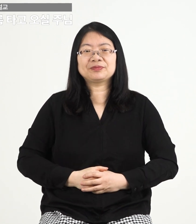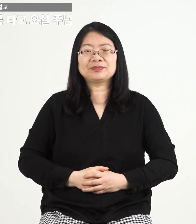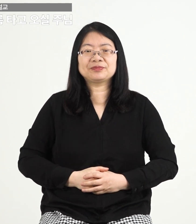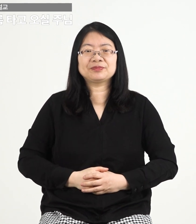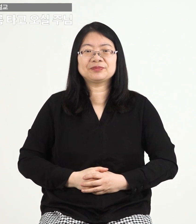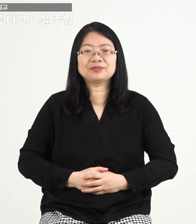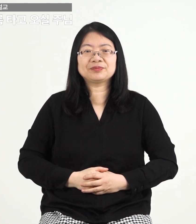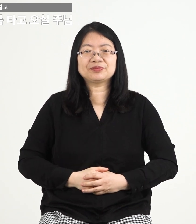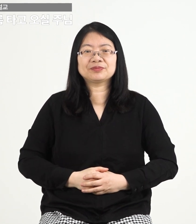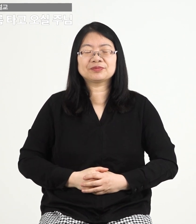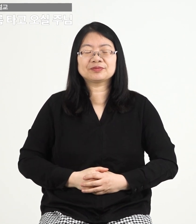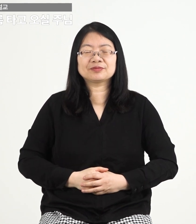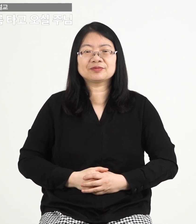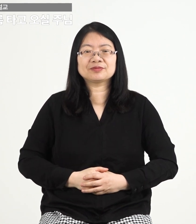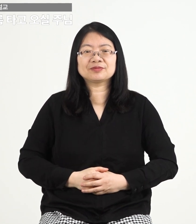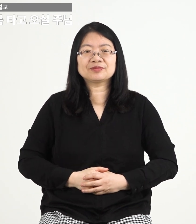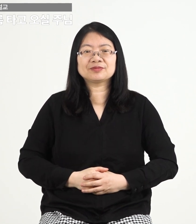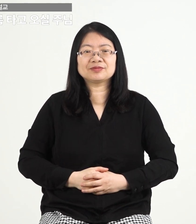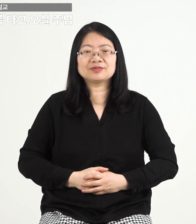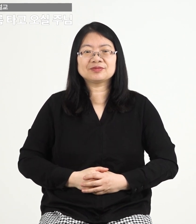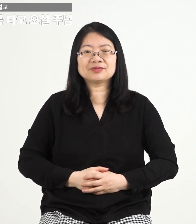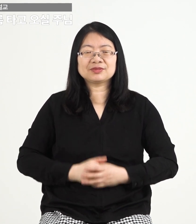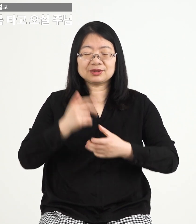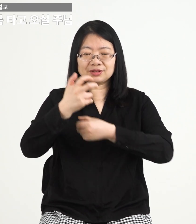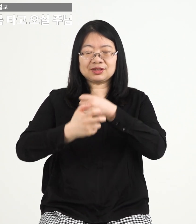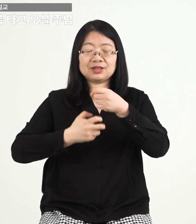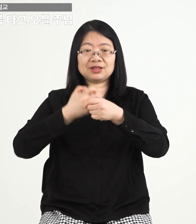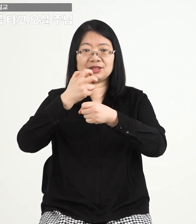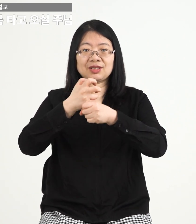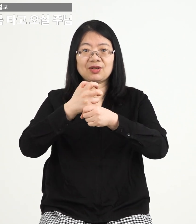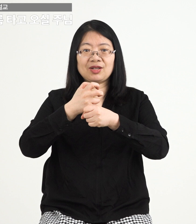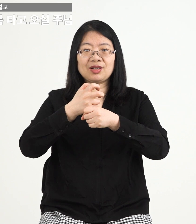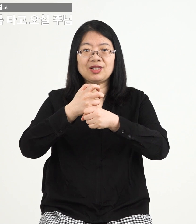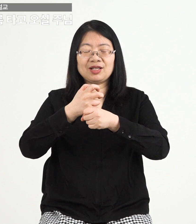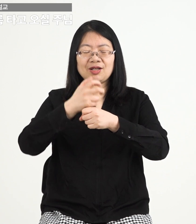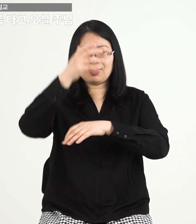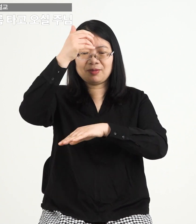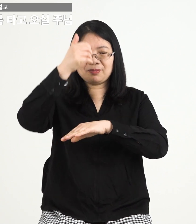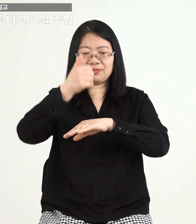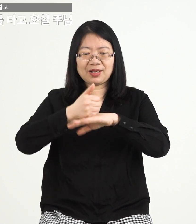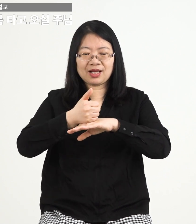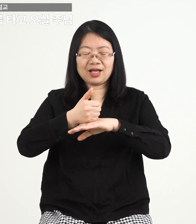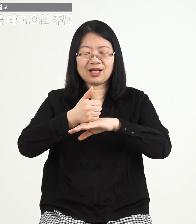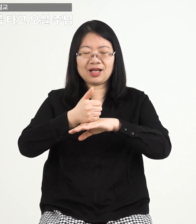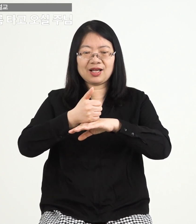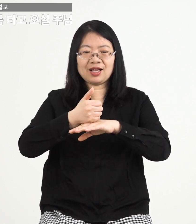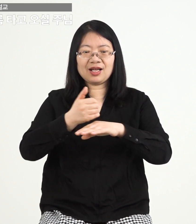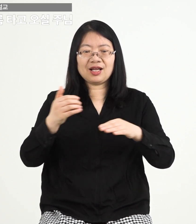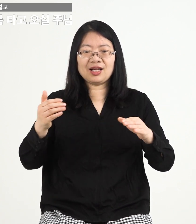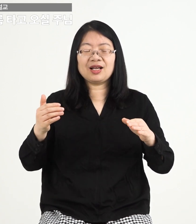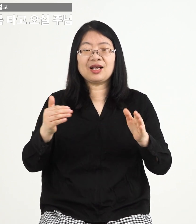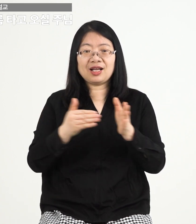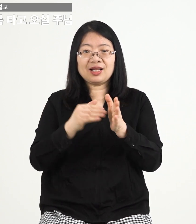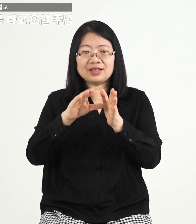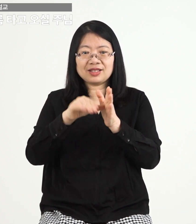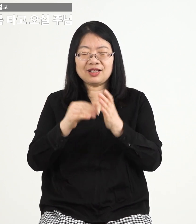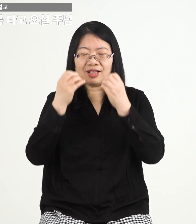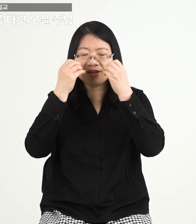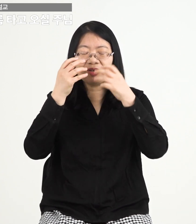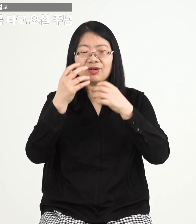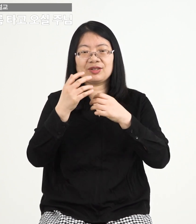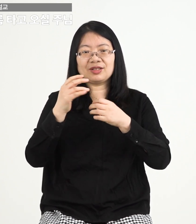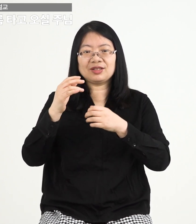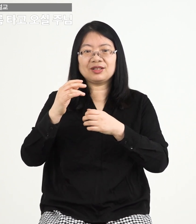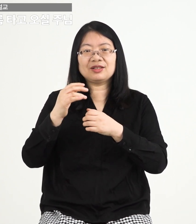그런 것들을 70년을 마름하는 즈음에 새로운 100년, 새로운